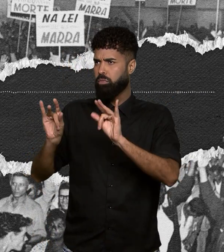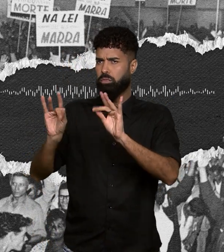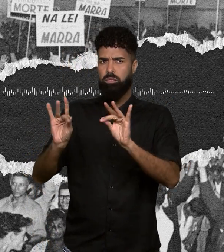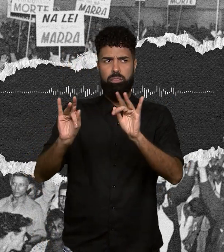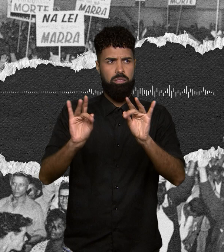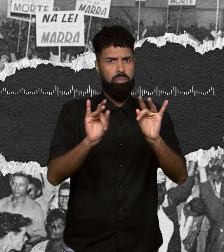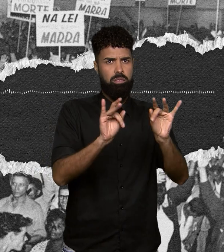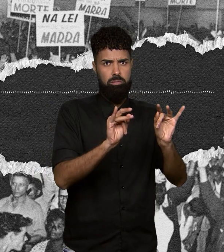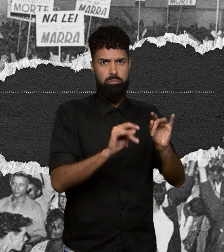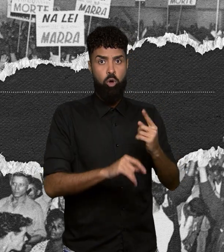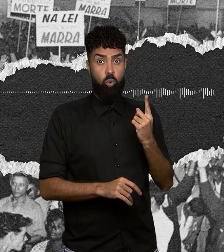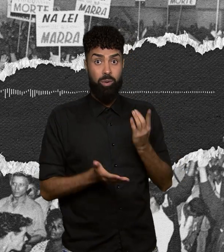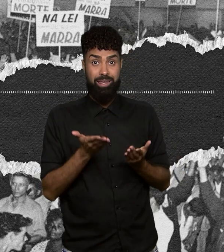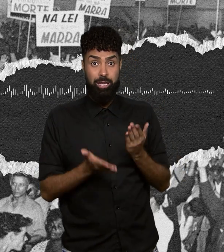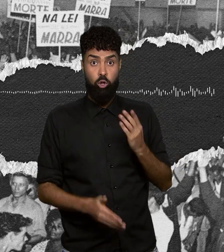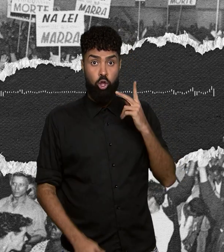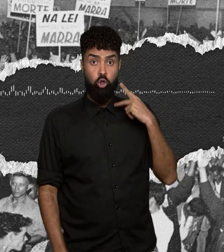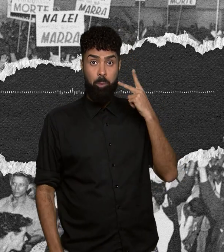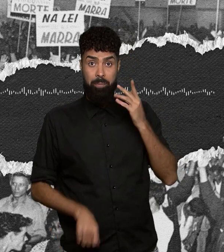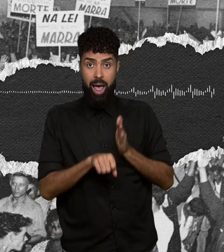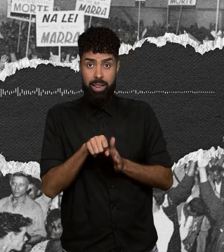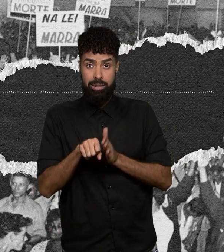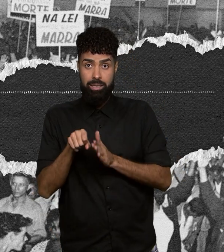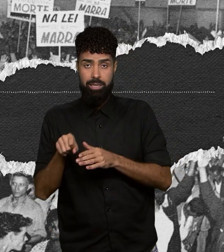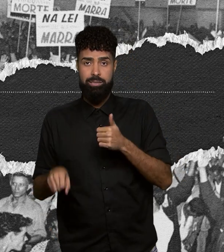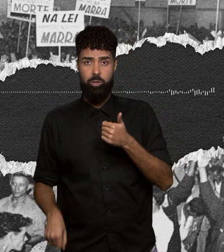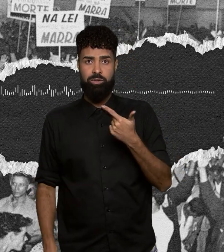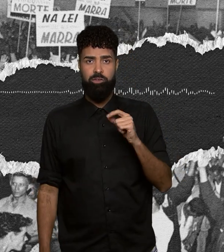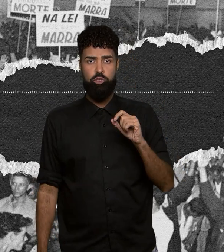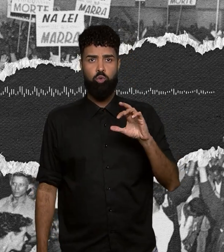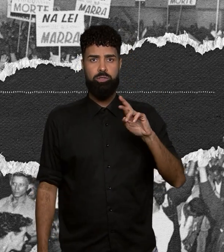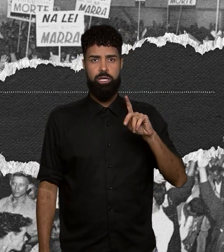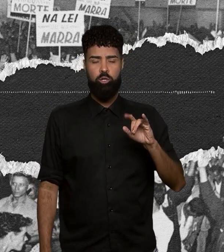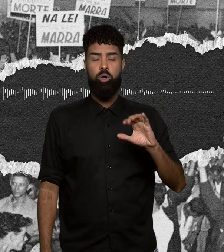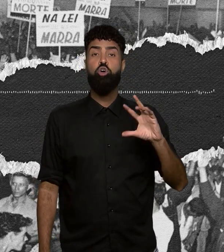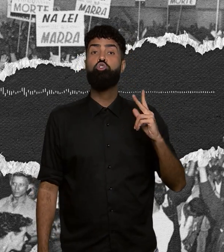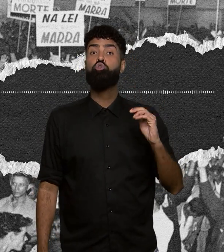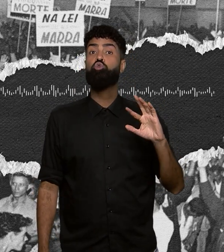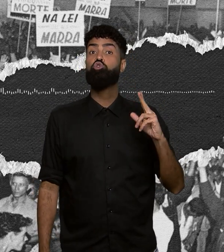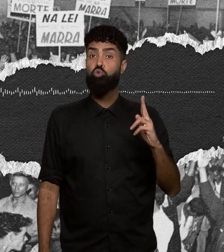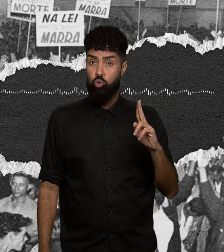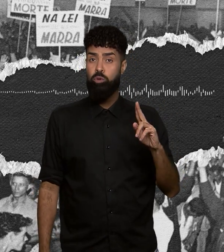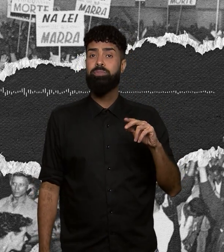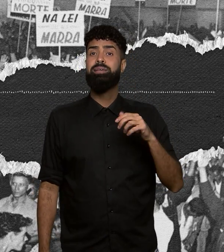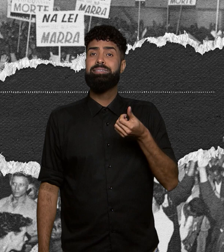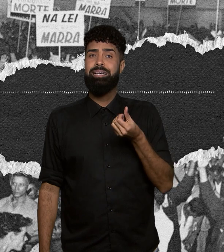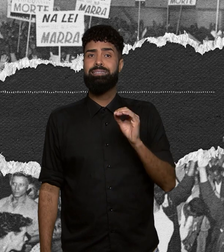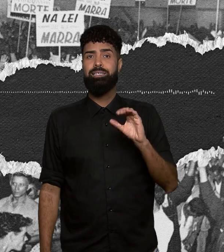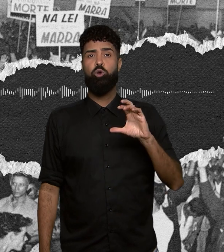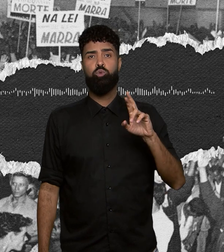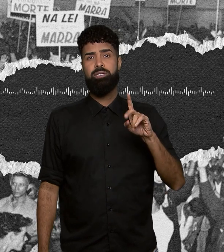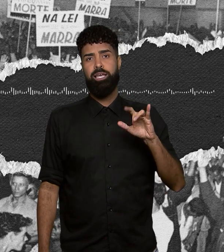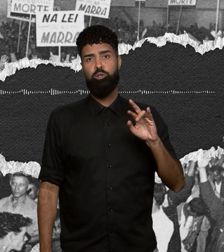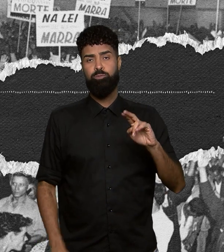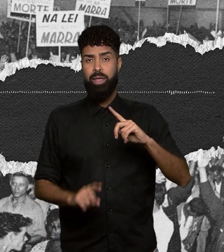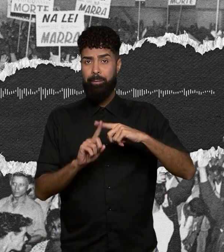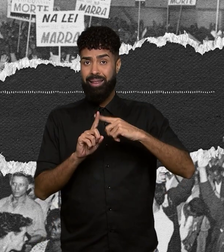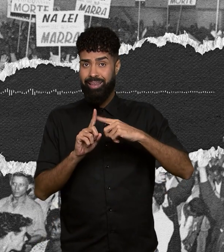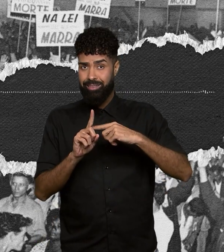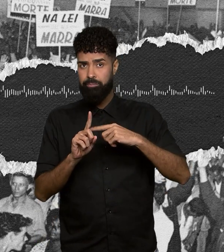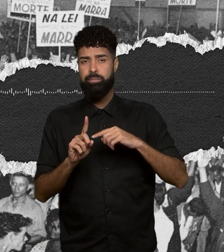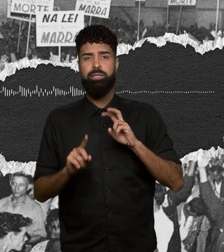com quilo do tomate a 120 cruzeiros o Chuchu a 60 cruzeiros e a banana